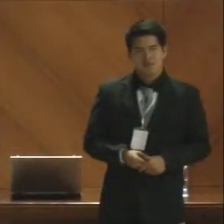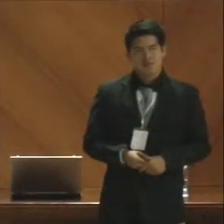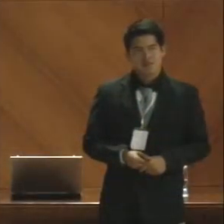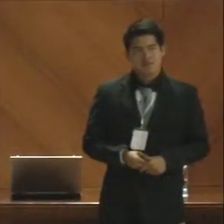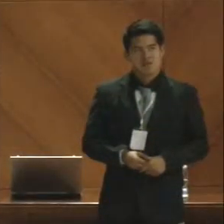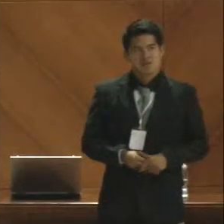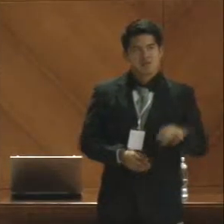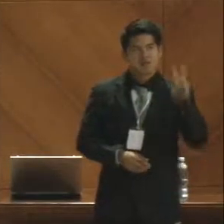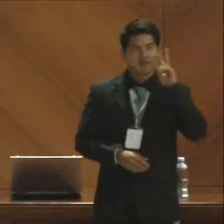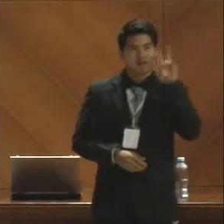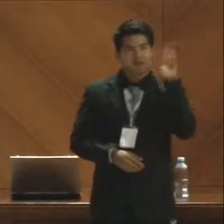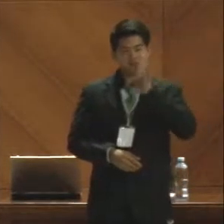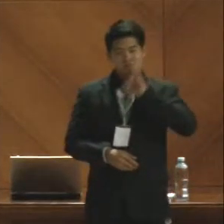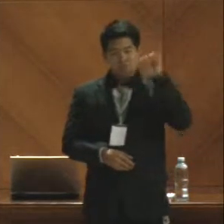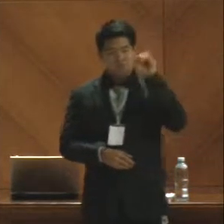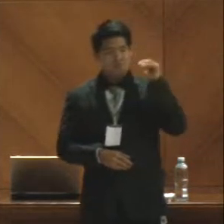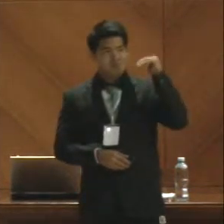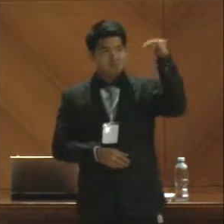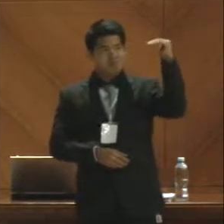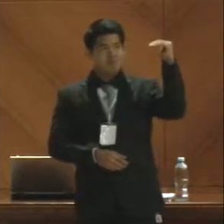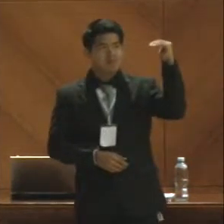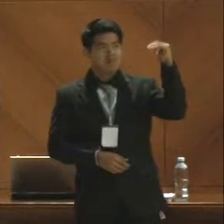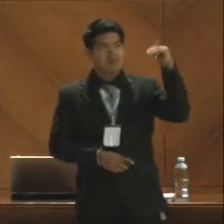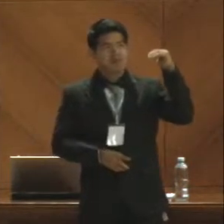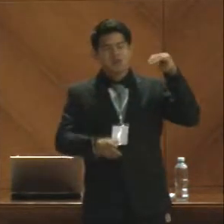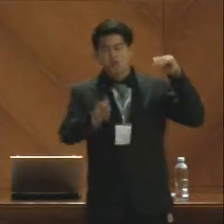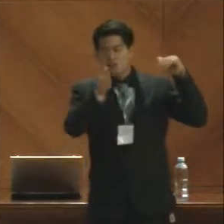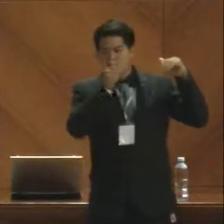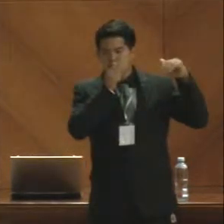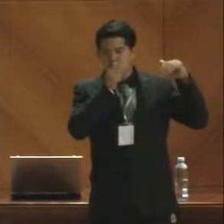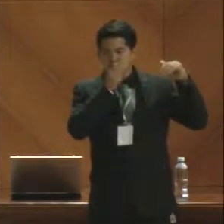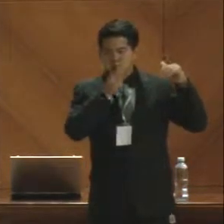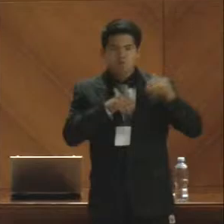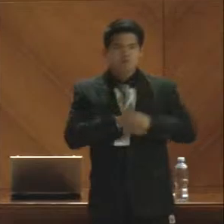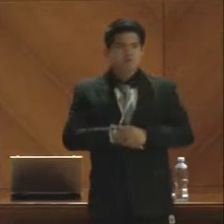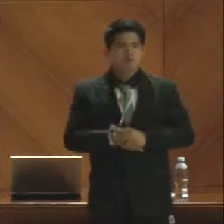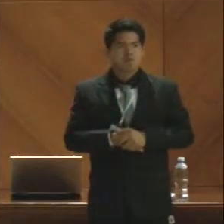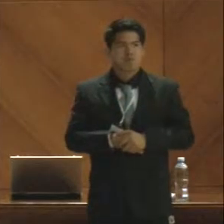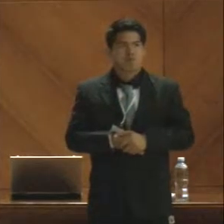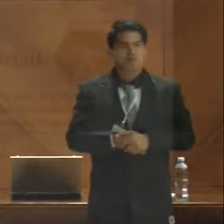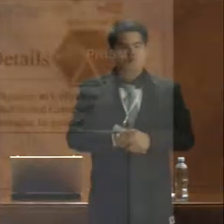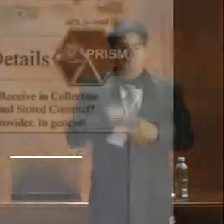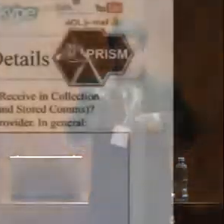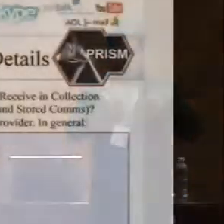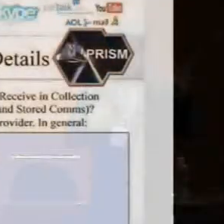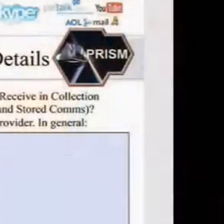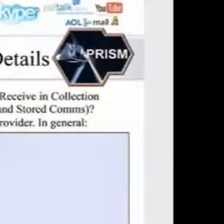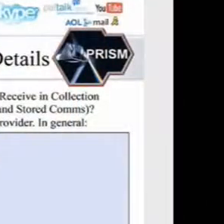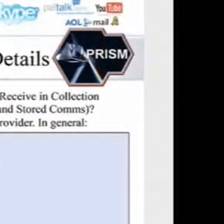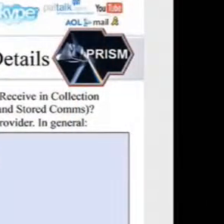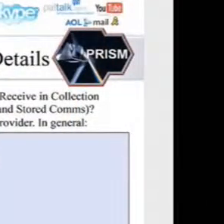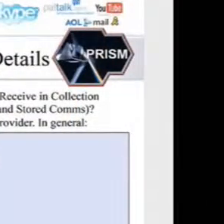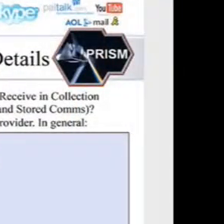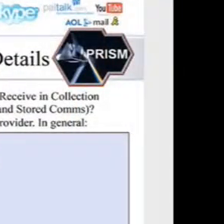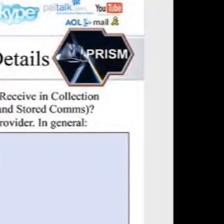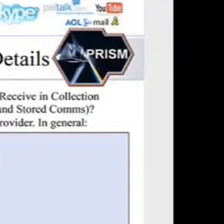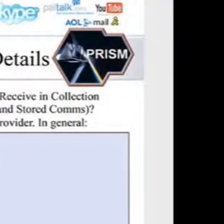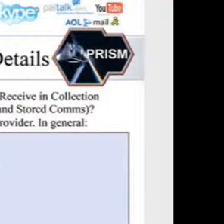alcanzan a ver en la esquina superior izquierda, en rojo, dice Top Secret. Este era uno de los documentos que filtró Edward